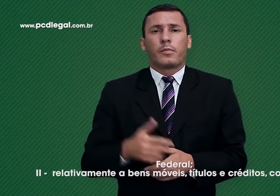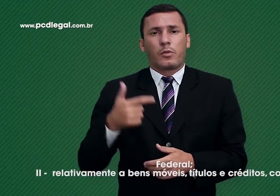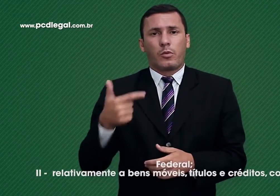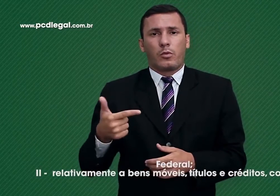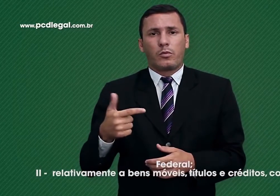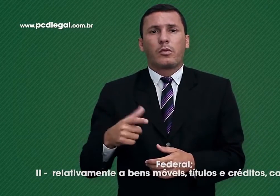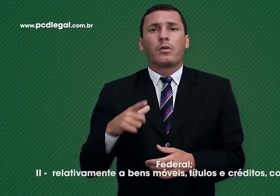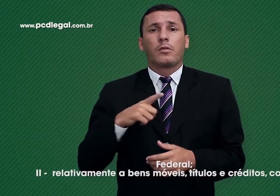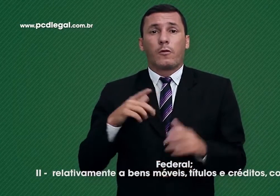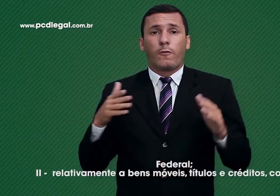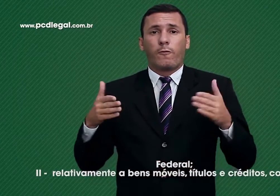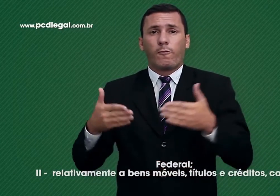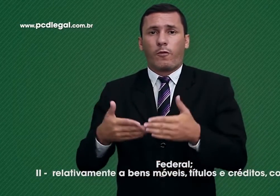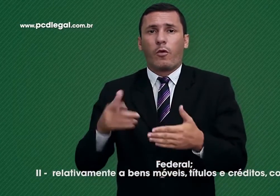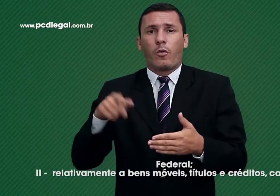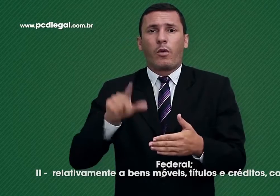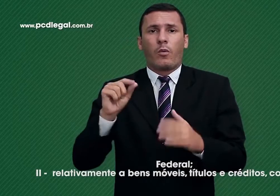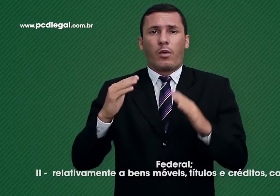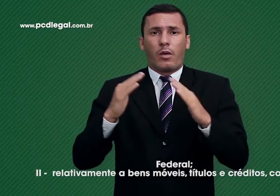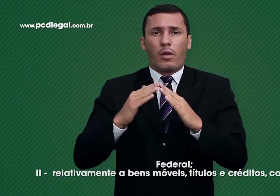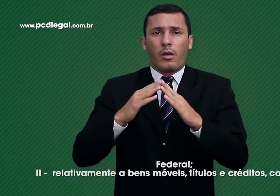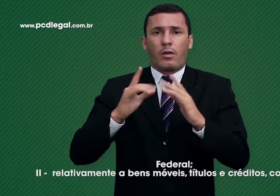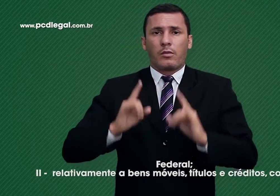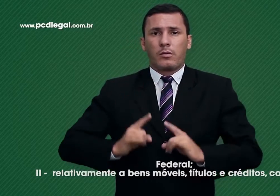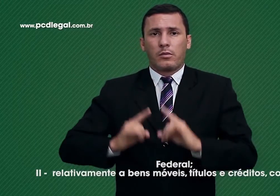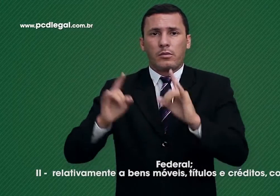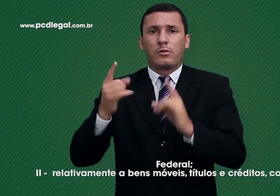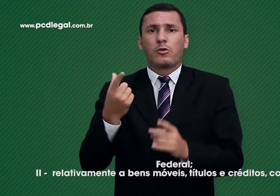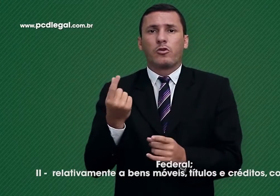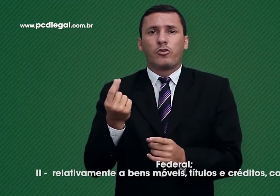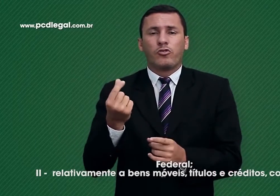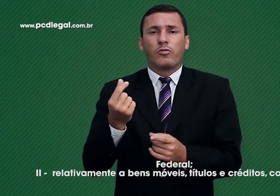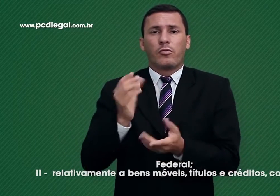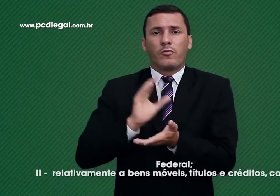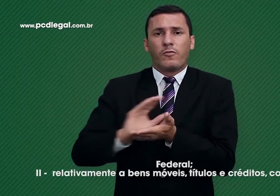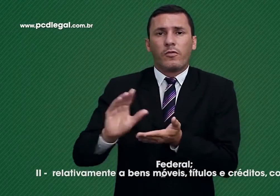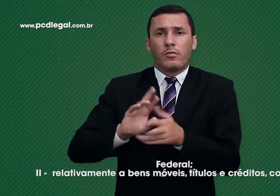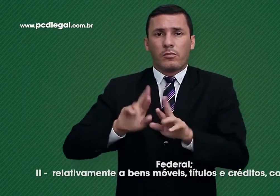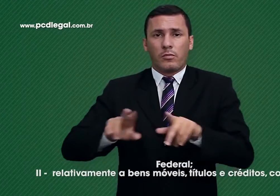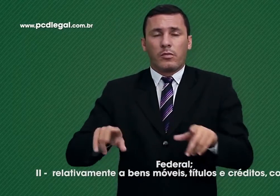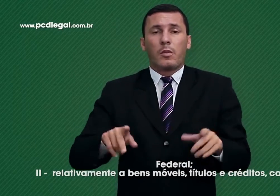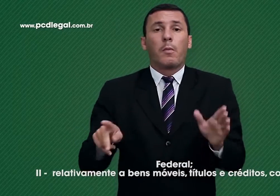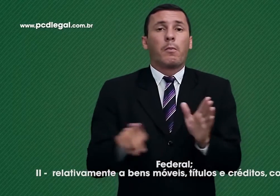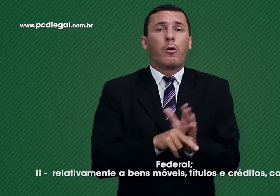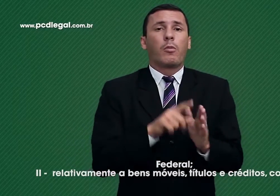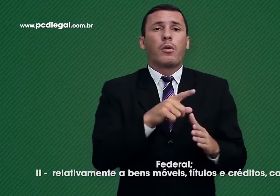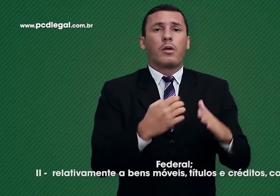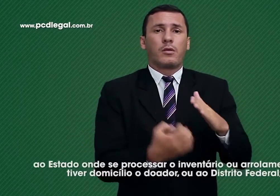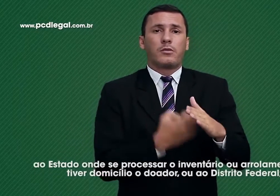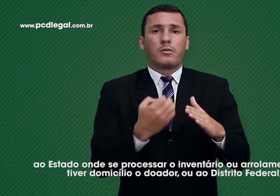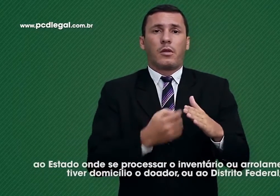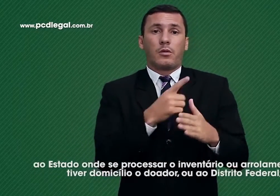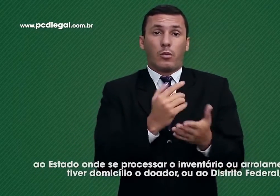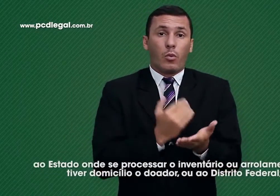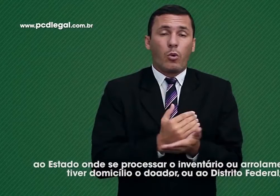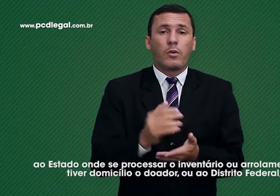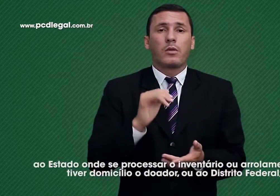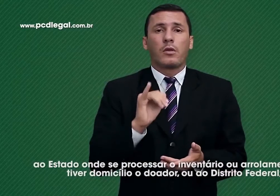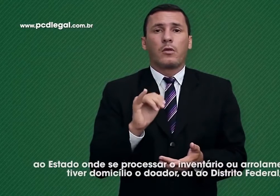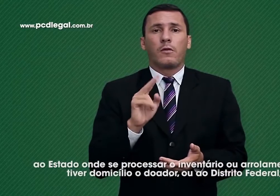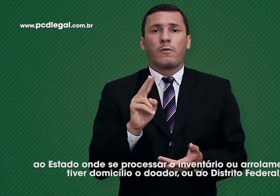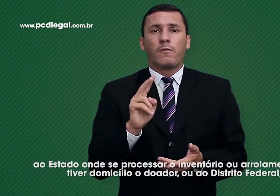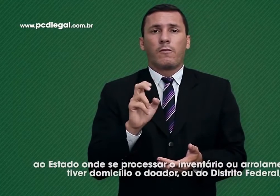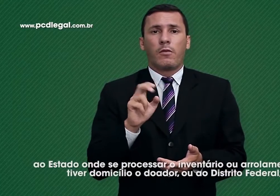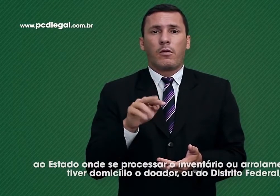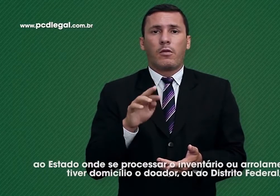Federal. 2. Relativamente a bens móveis, títulos e créditos, compete ao Estado onde